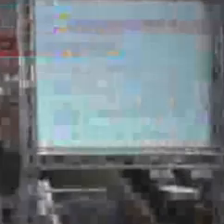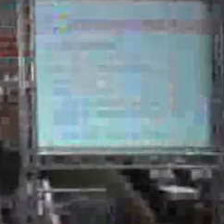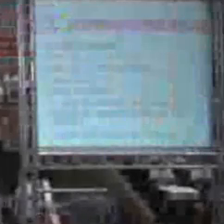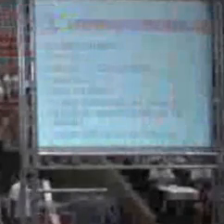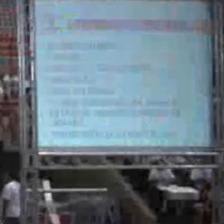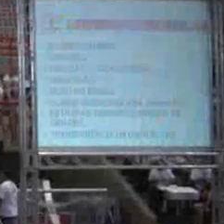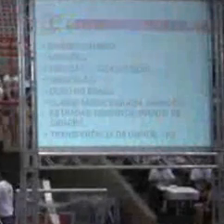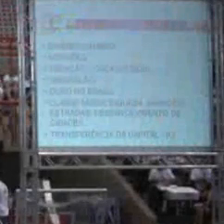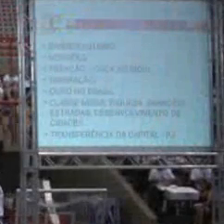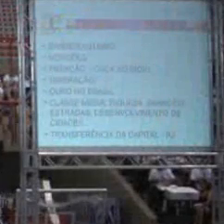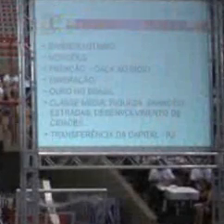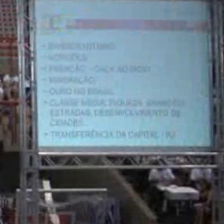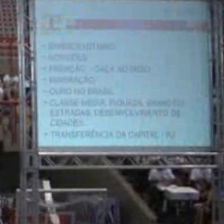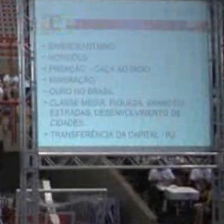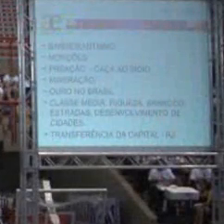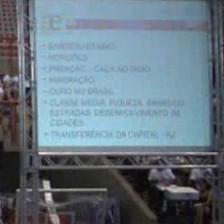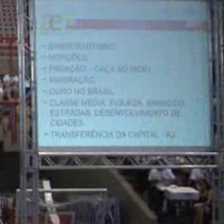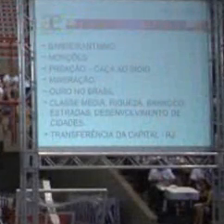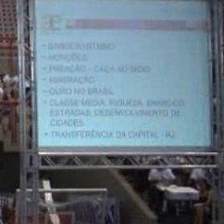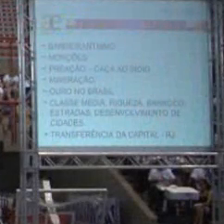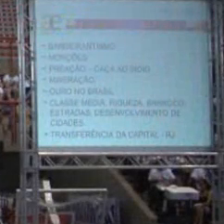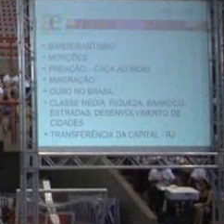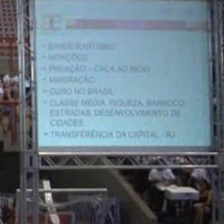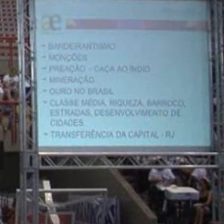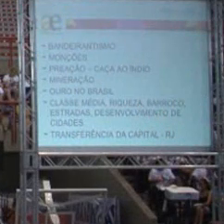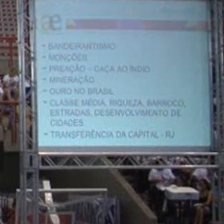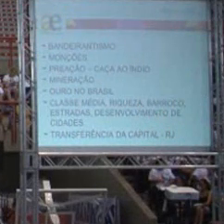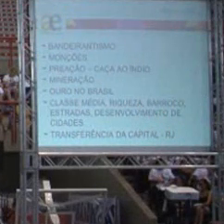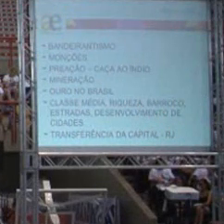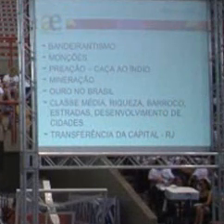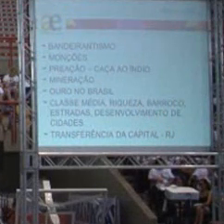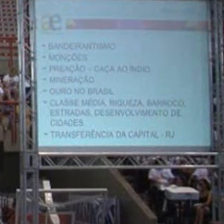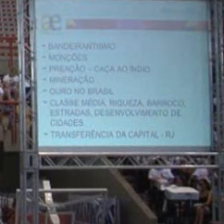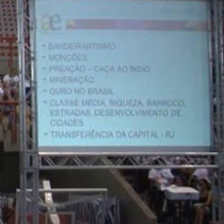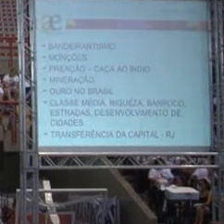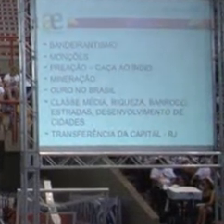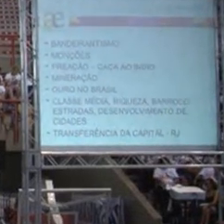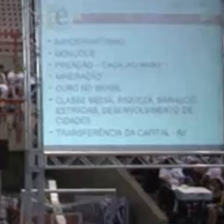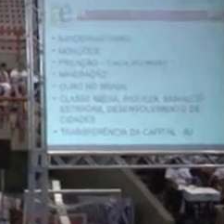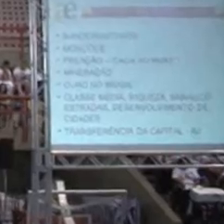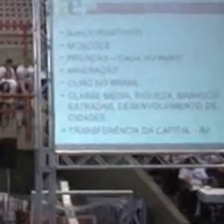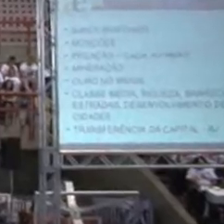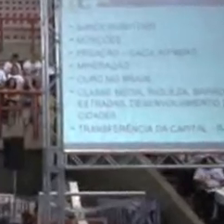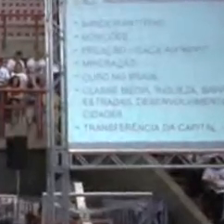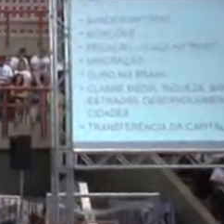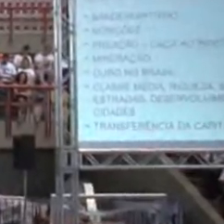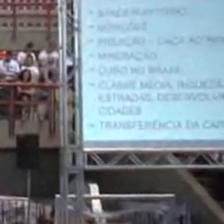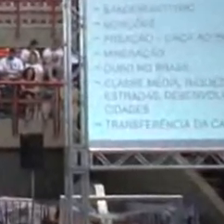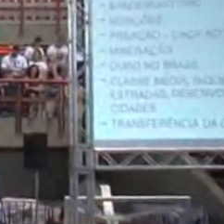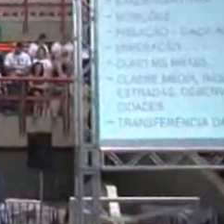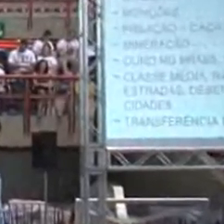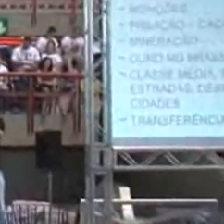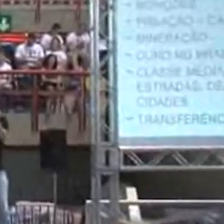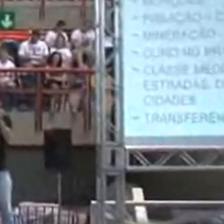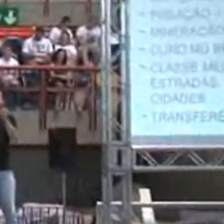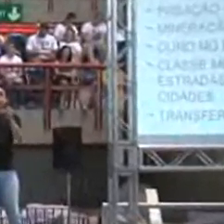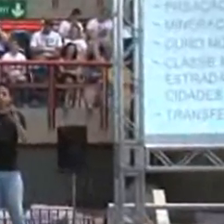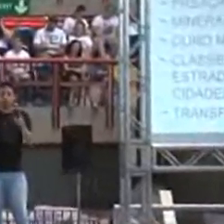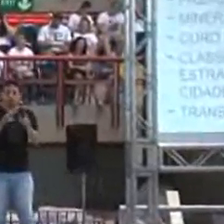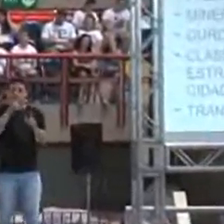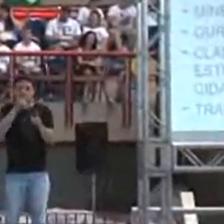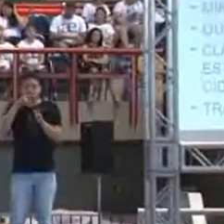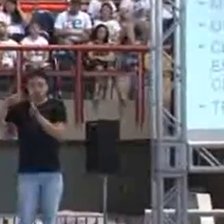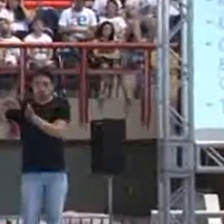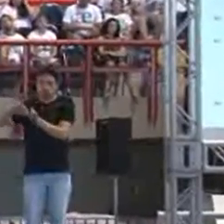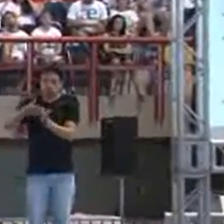saiu do litoral de São Paulo. Saindo do litoral de São Paulo, ele usou-se do leito dos rios para